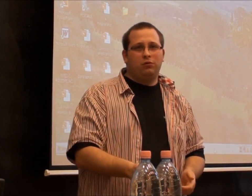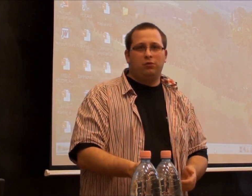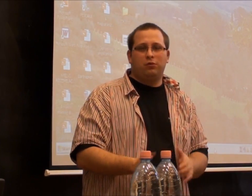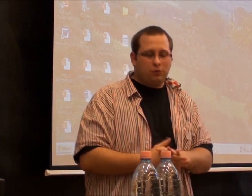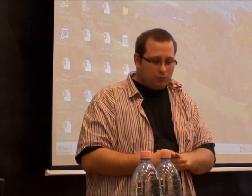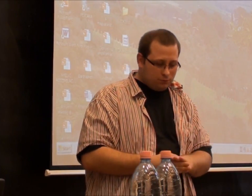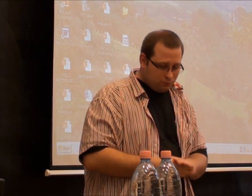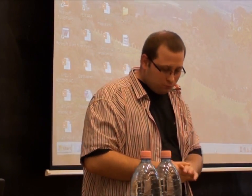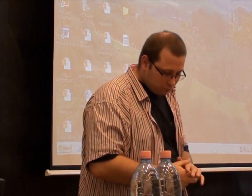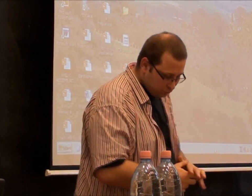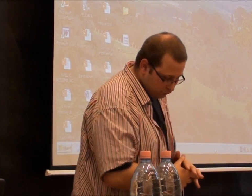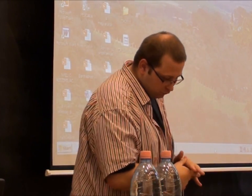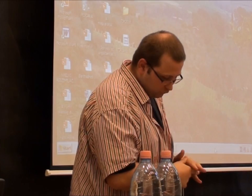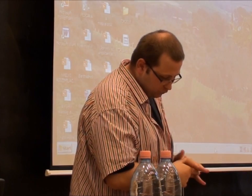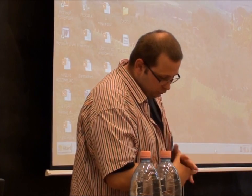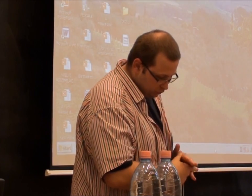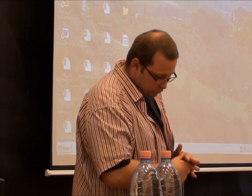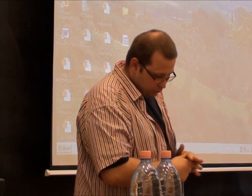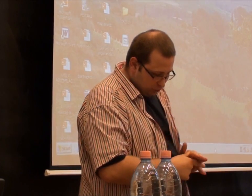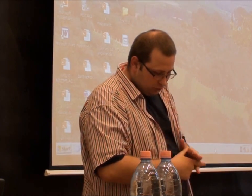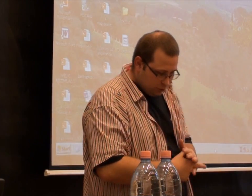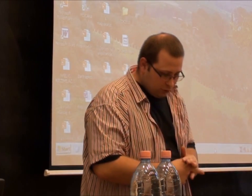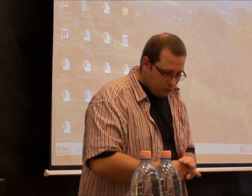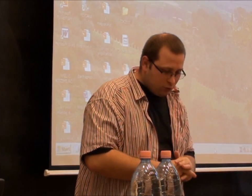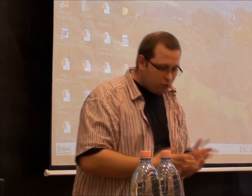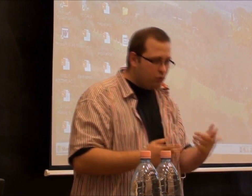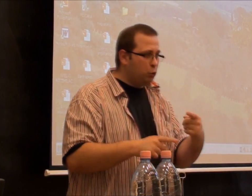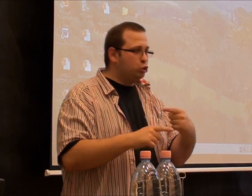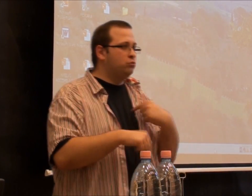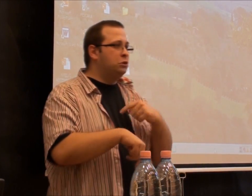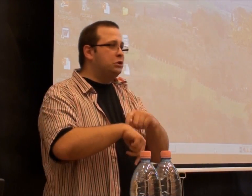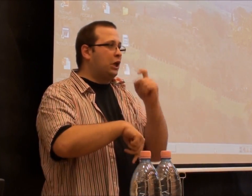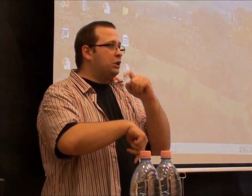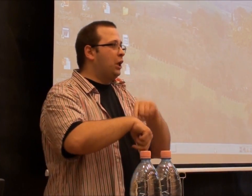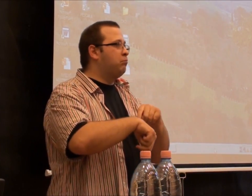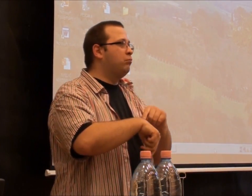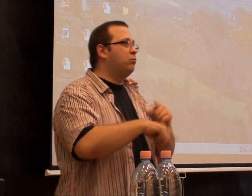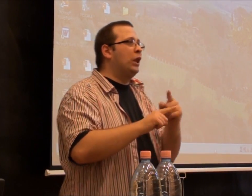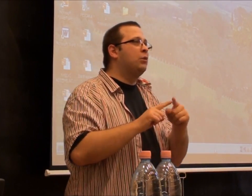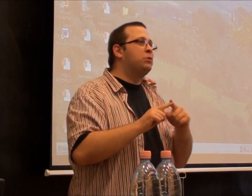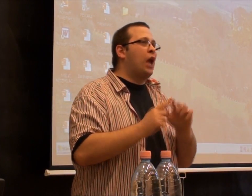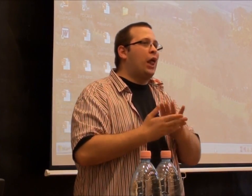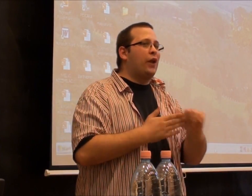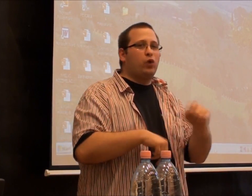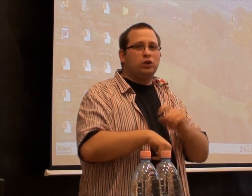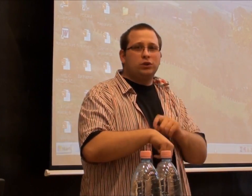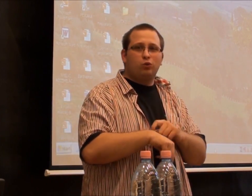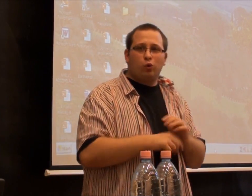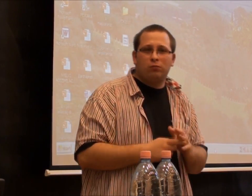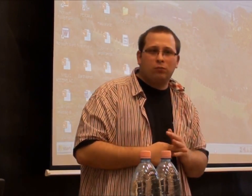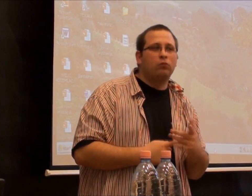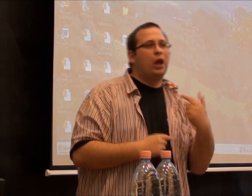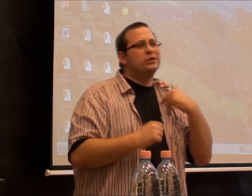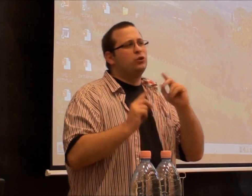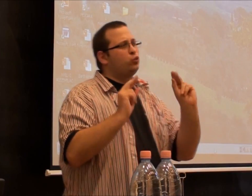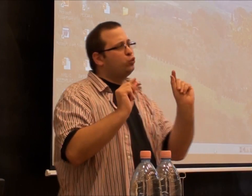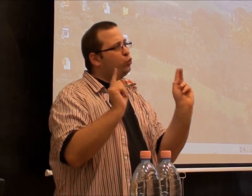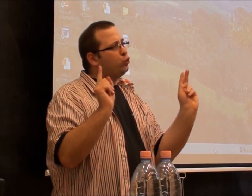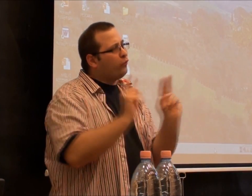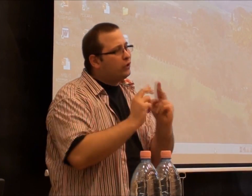Nem egy általános fogyatékosok számára elérhető lehetőség. És szerintem éppen elfogy az időm, úgyhogy